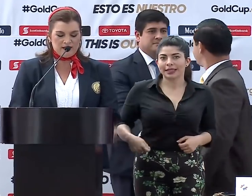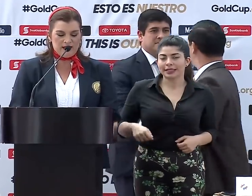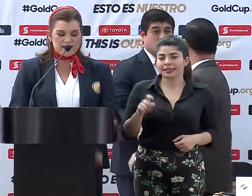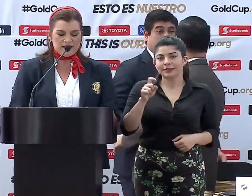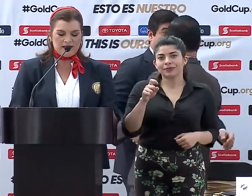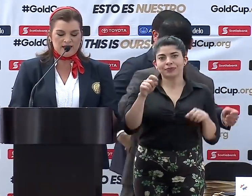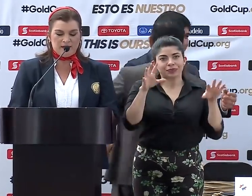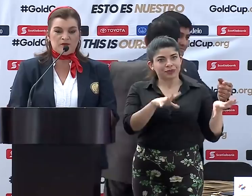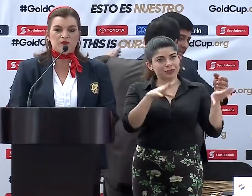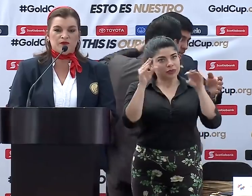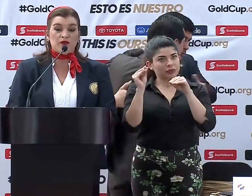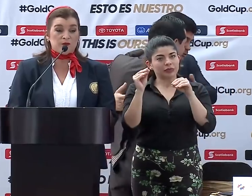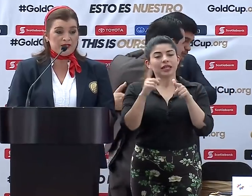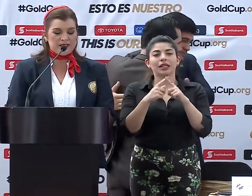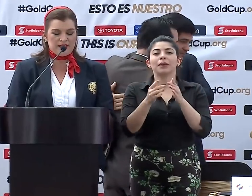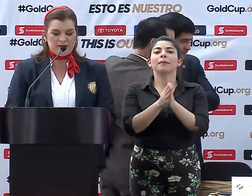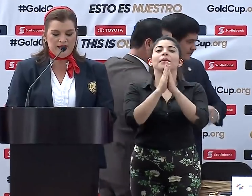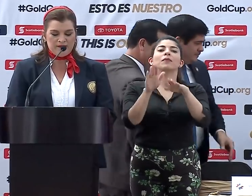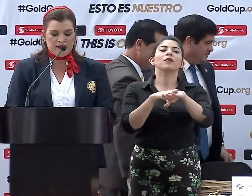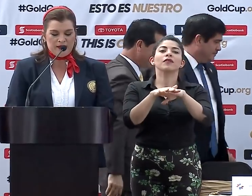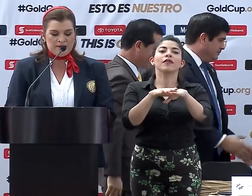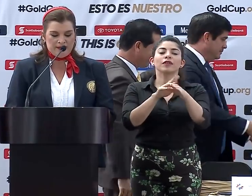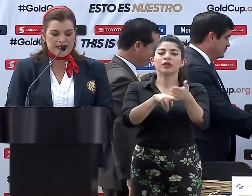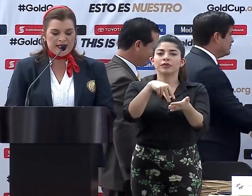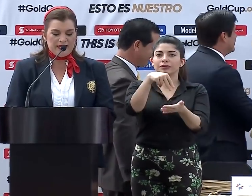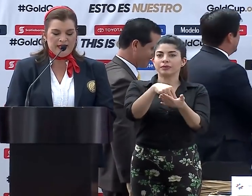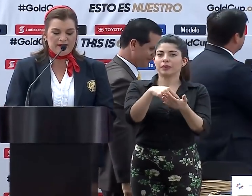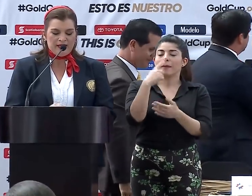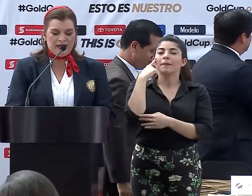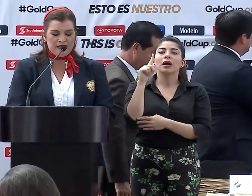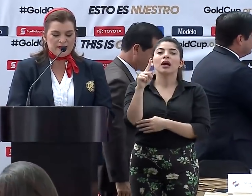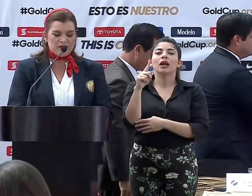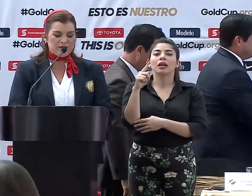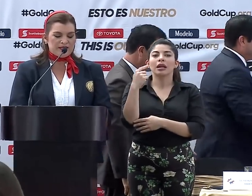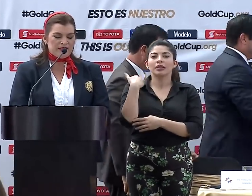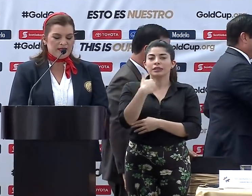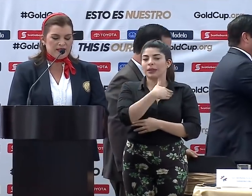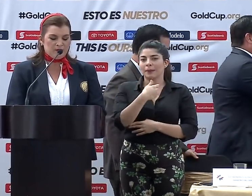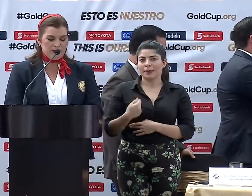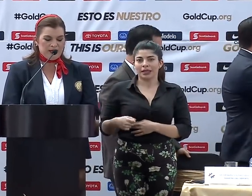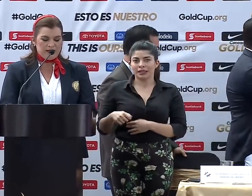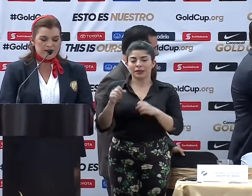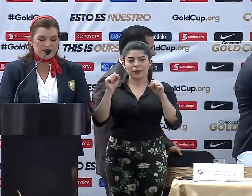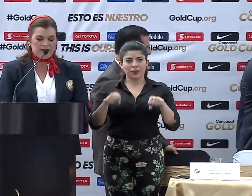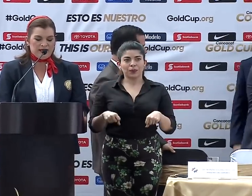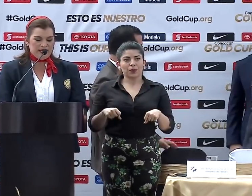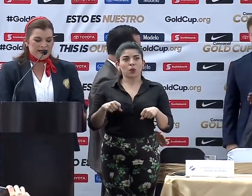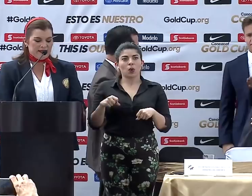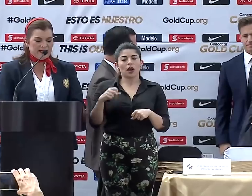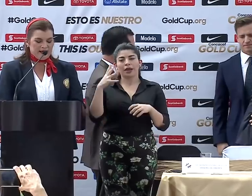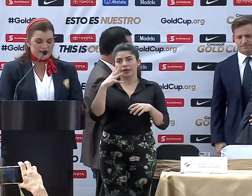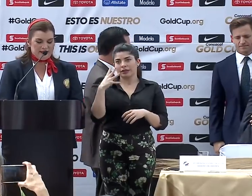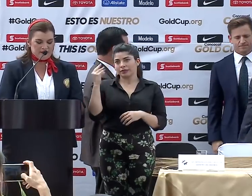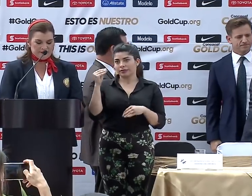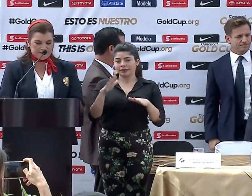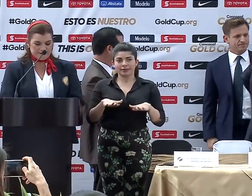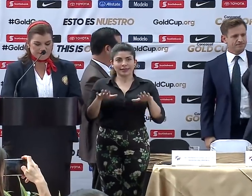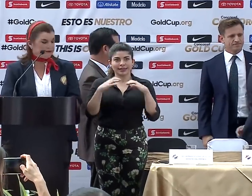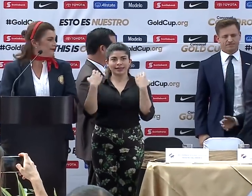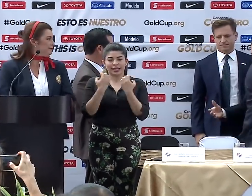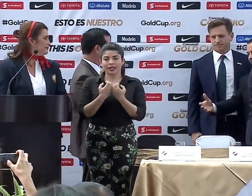debe retirarse, así que les pedimos por favor ponerse de pie para que el señor presidente pueda dejar el